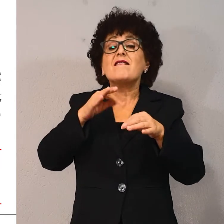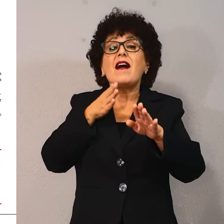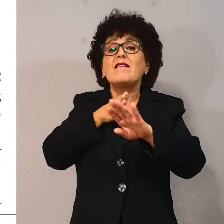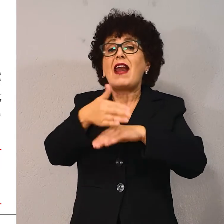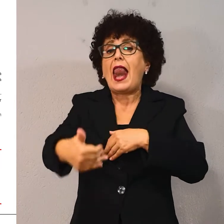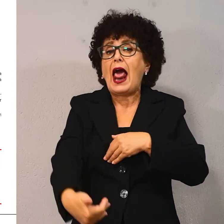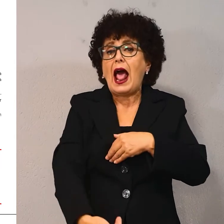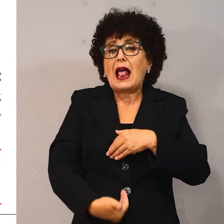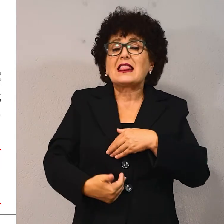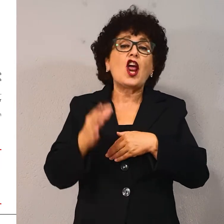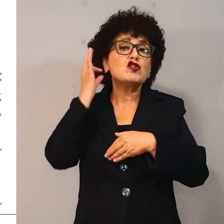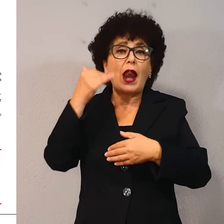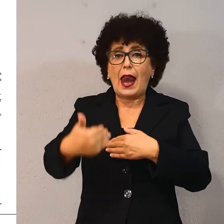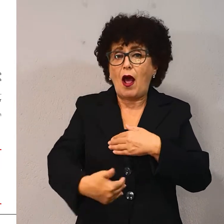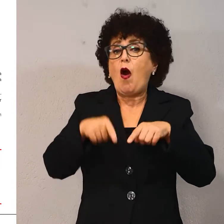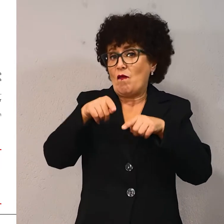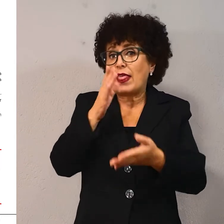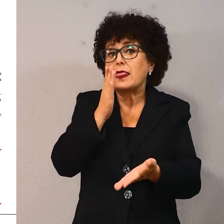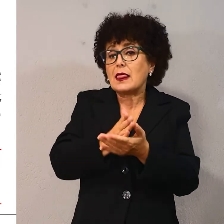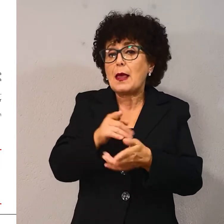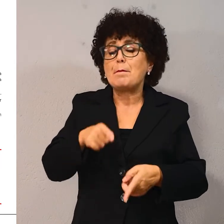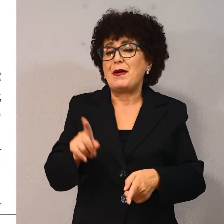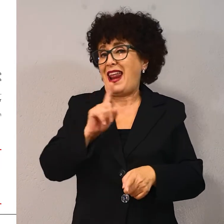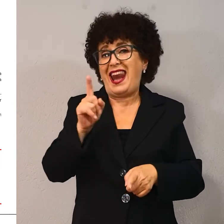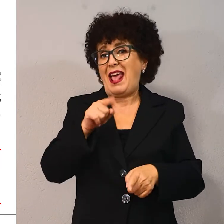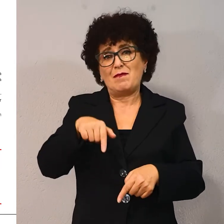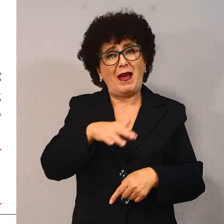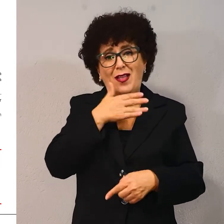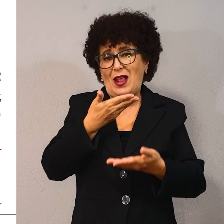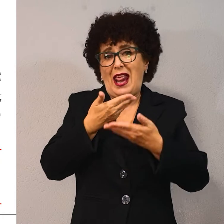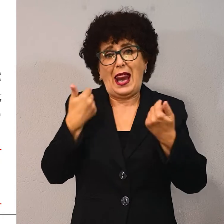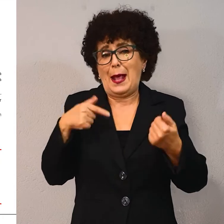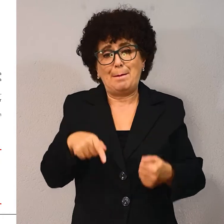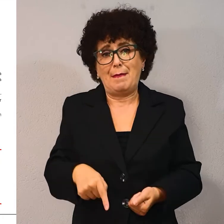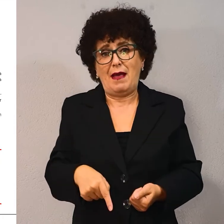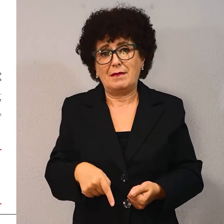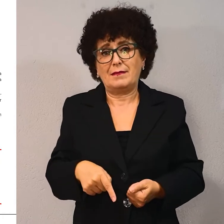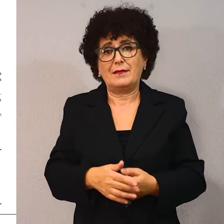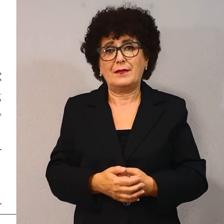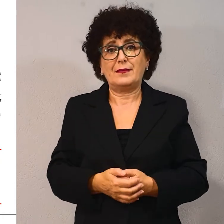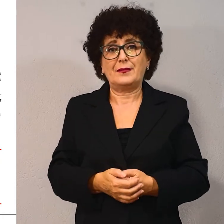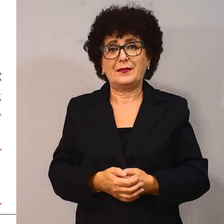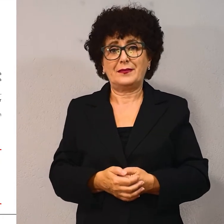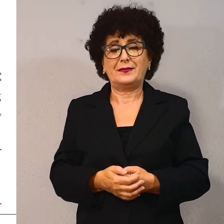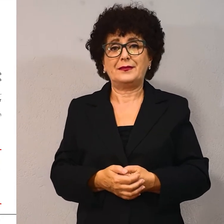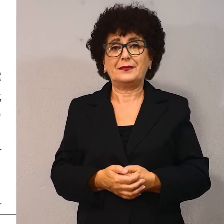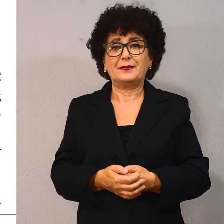вагината. Овој тип на кондом не е достапен кај нас.